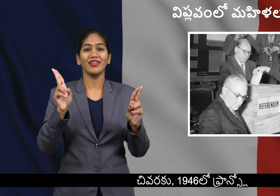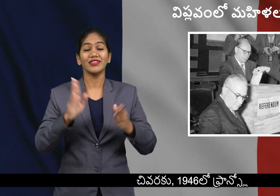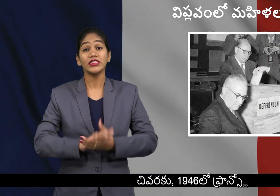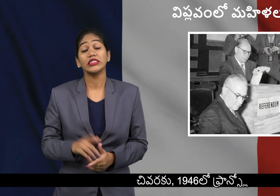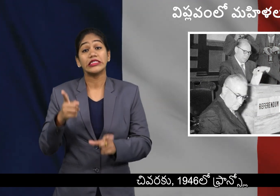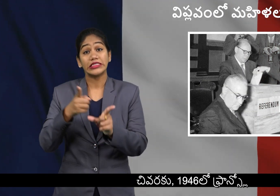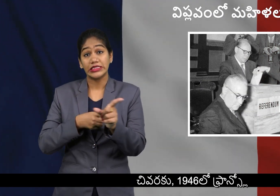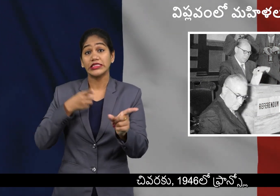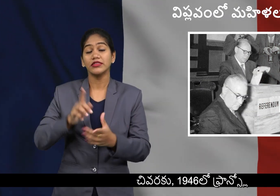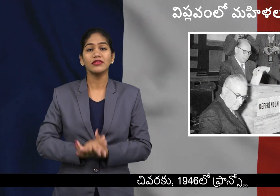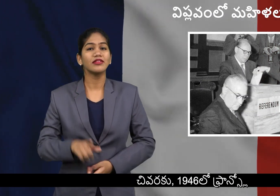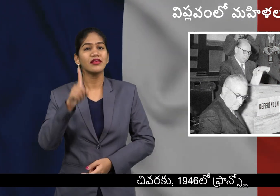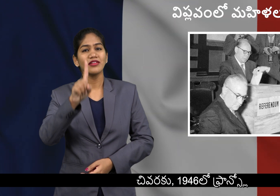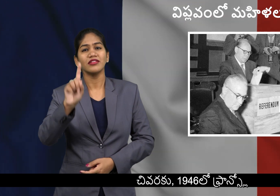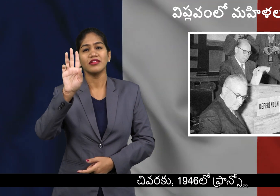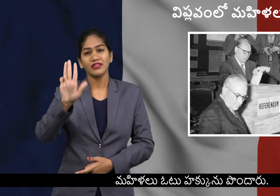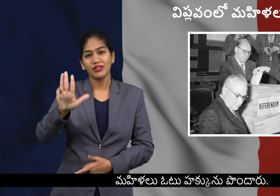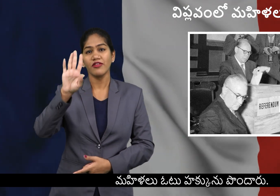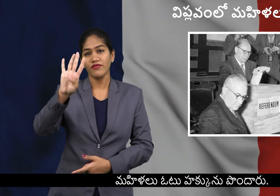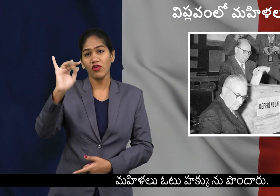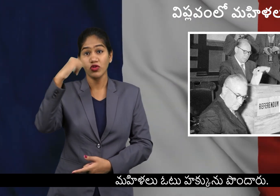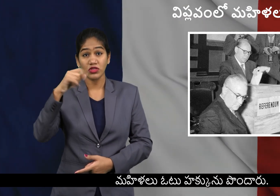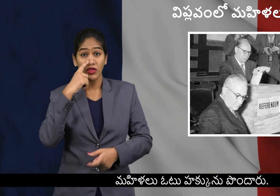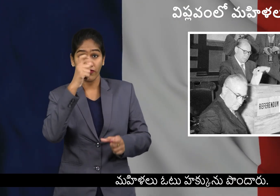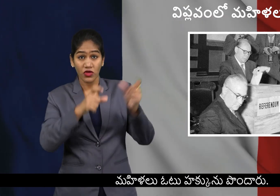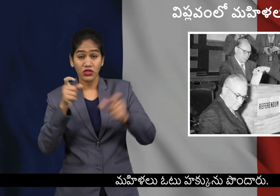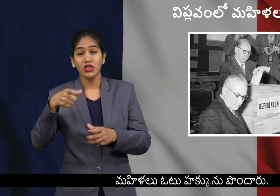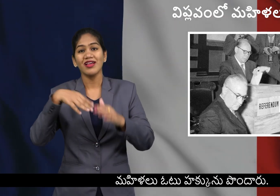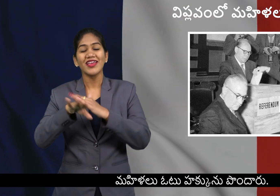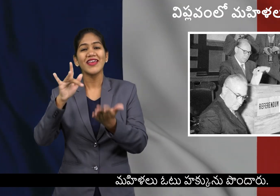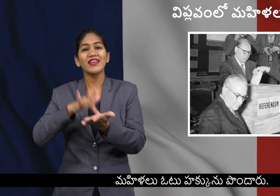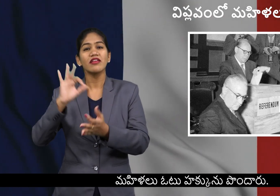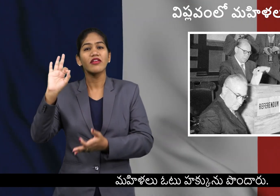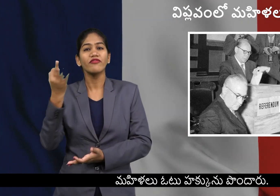చివరికి 1946లో ఫ్రాన్స్లో మహిళలు ఓటు హక్కును పొందారు.